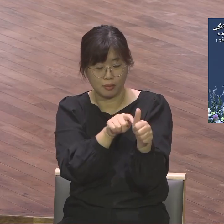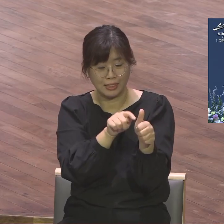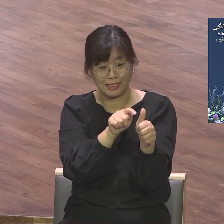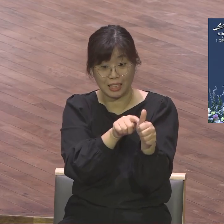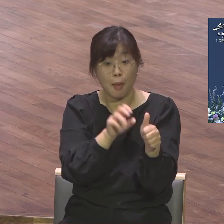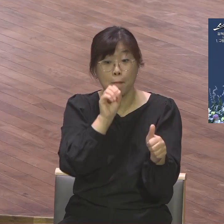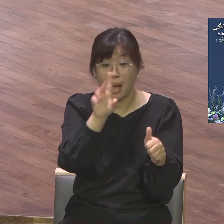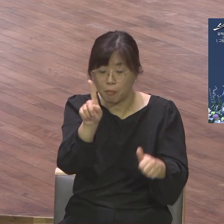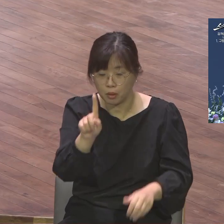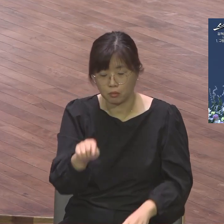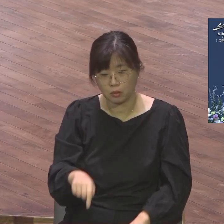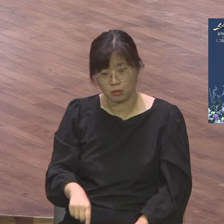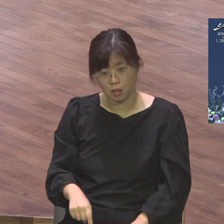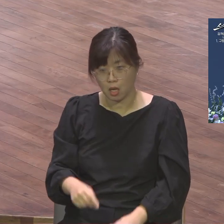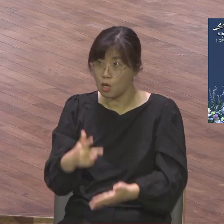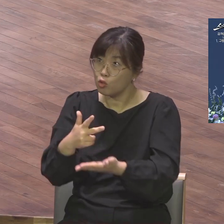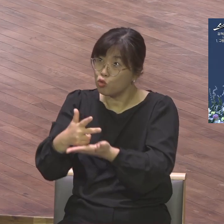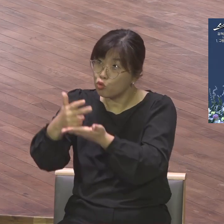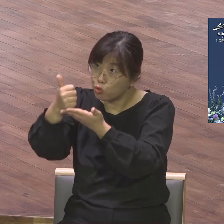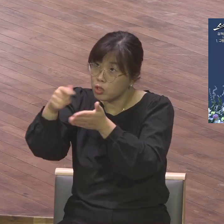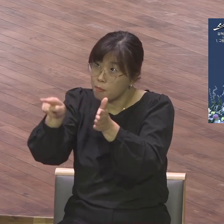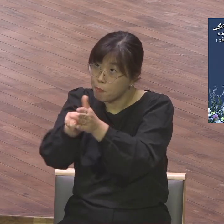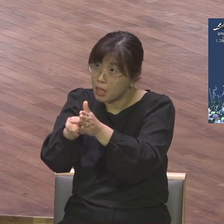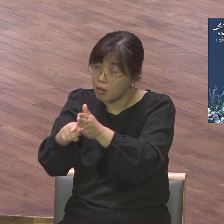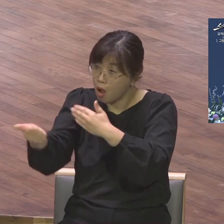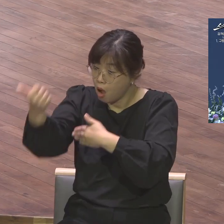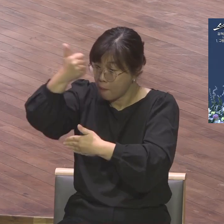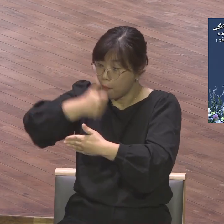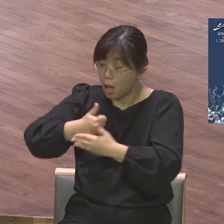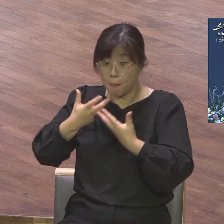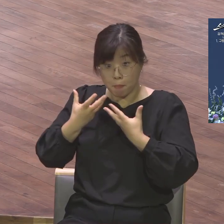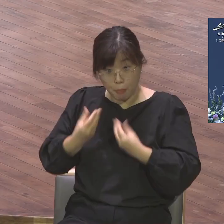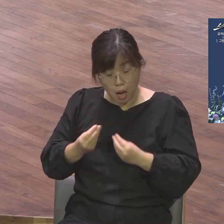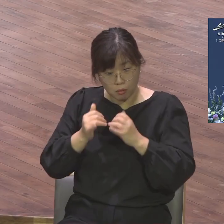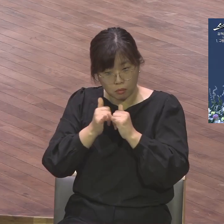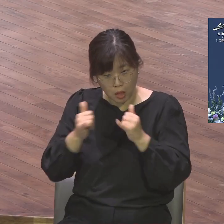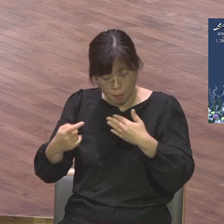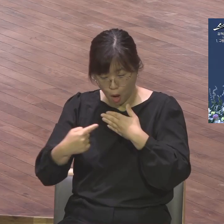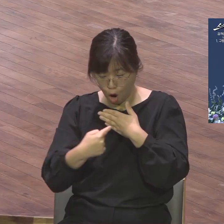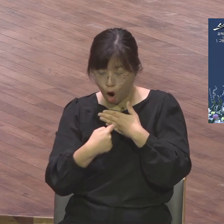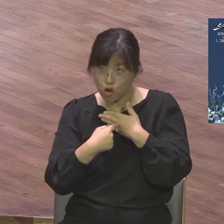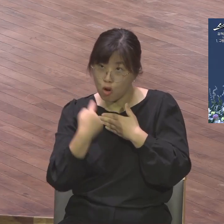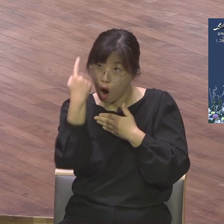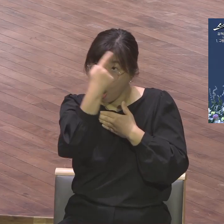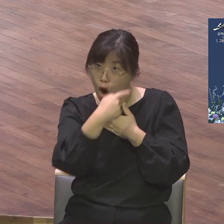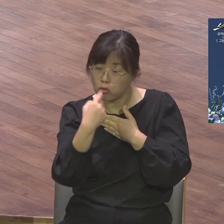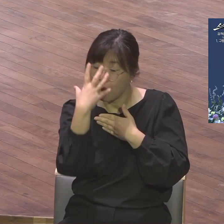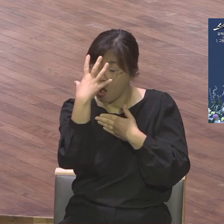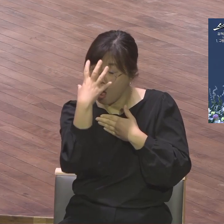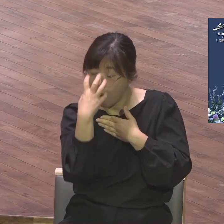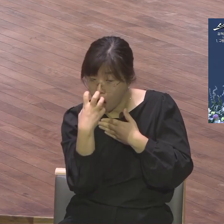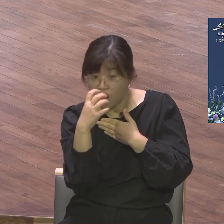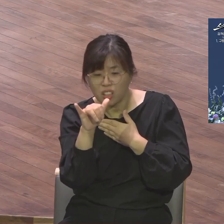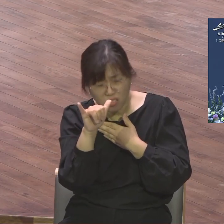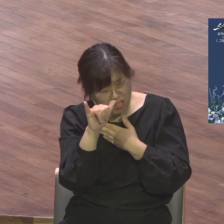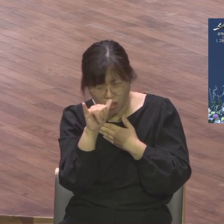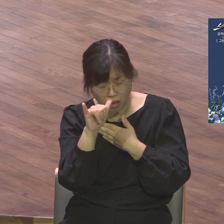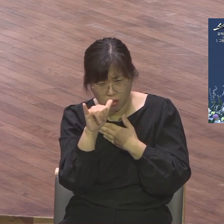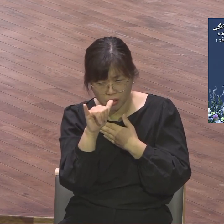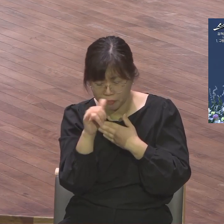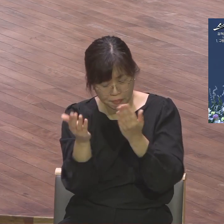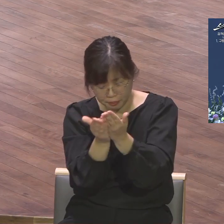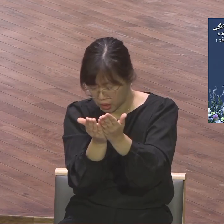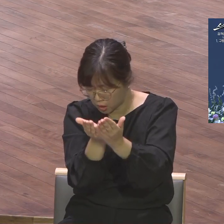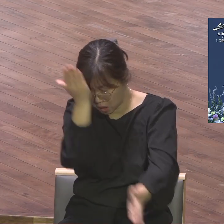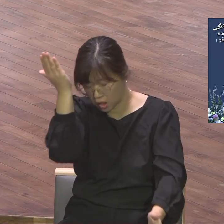표정을 가지고 사는 것은 어울리지 않는다 그랬어. 다시 말하면 성도가요, 성도가 신앙생활을